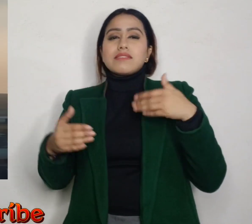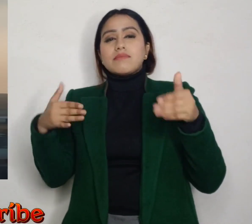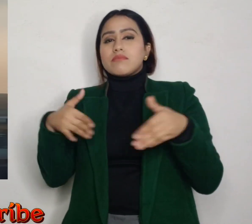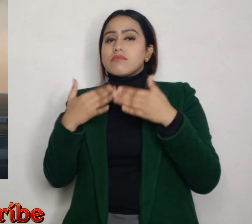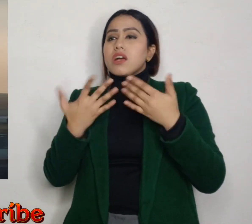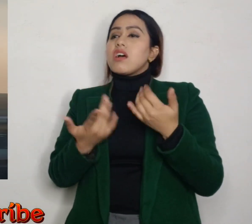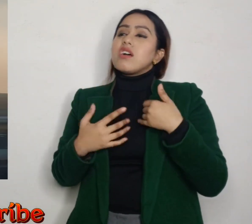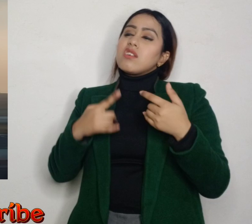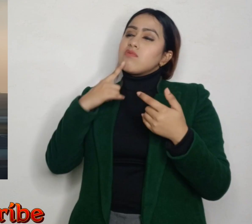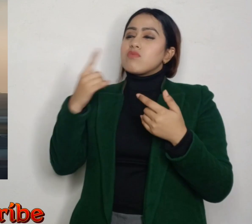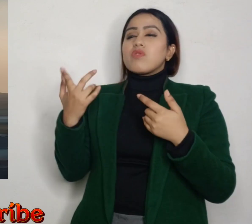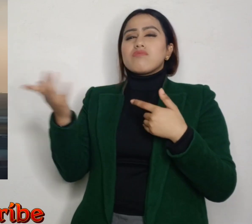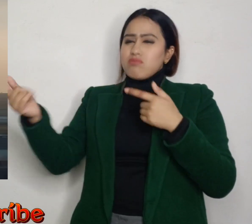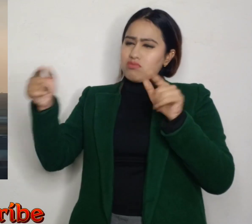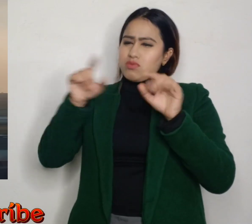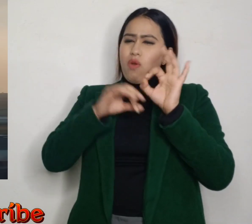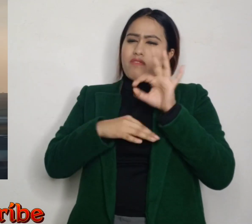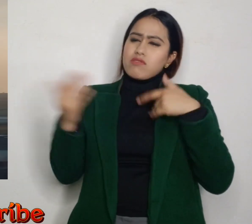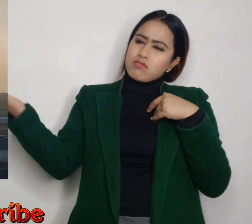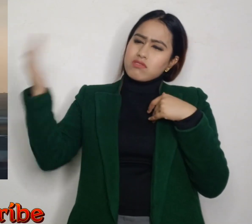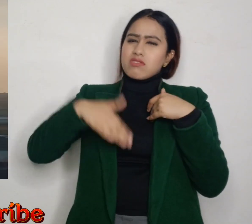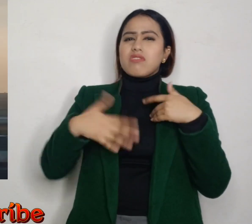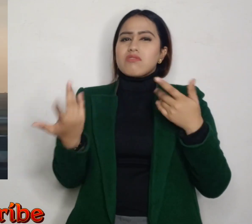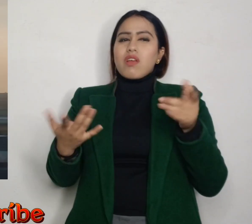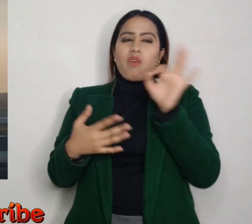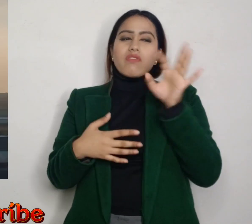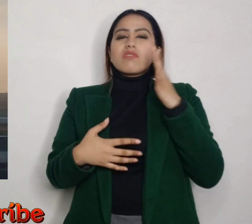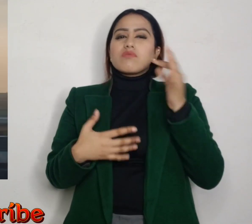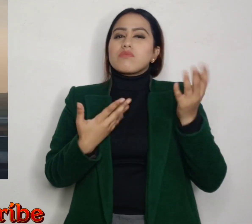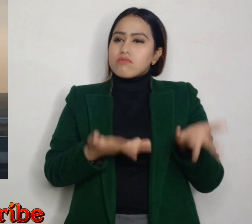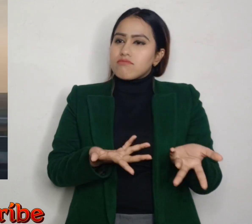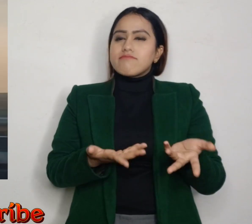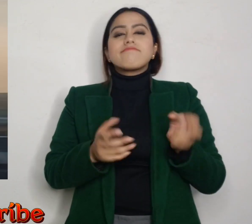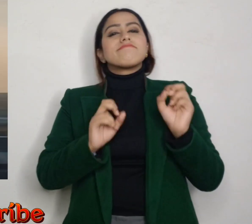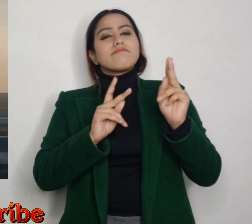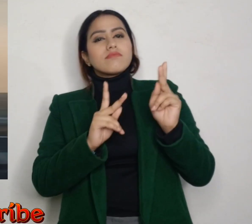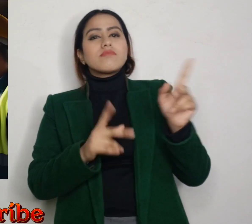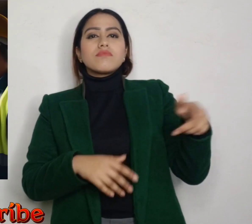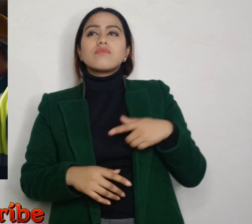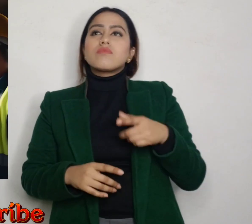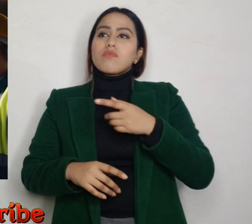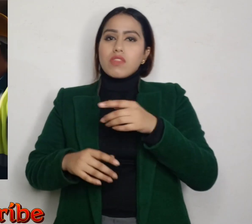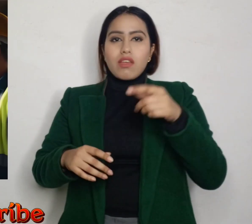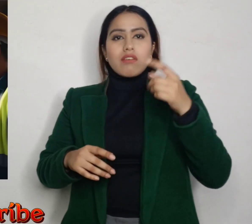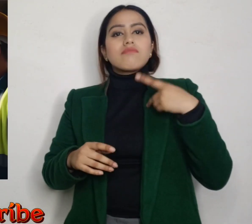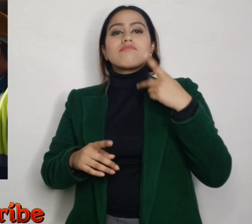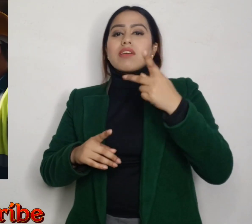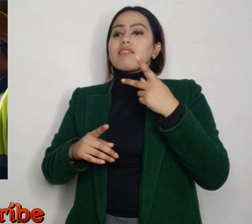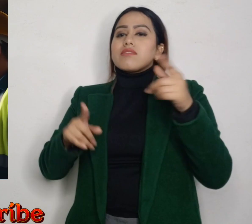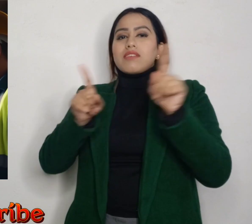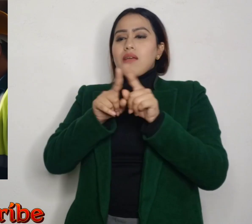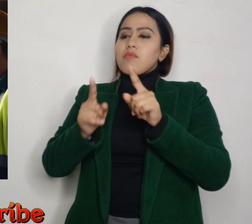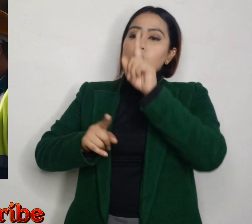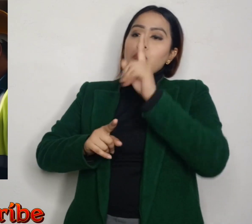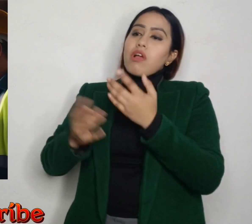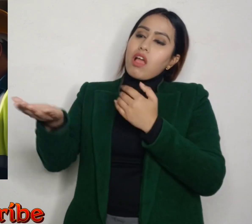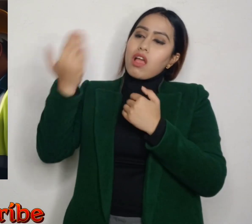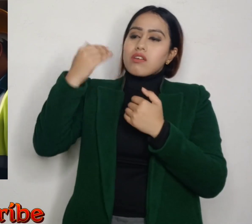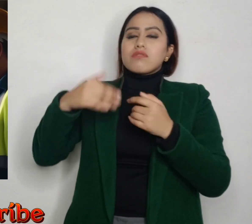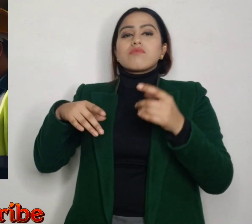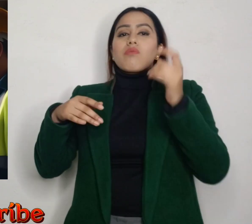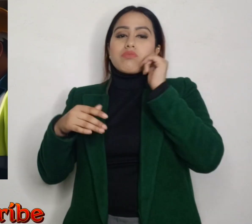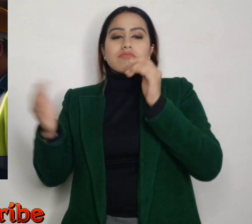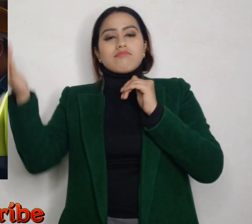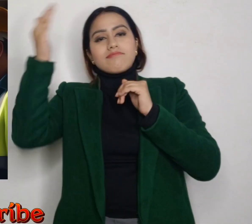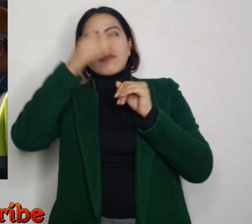है। सुपरवाइजर को मालूम था कि यहां से नौकरी छोड़ के जा नहीं सकते हैं, तो उसने दोस्त से कहा भाई तुम साइट पर ही आ जाओ। तो 8वें माले पर सुपरवाइजर खड़ा हुआ था, उसने वहां बुला